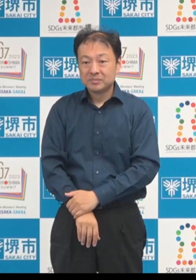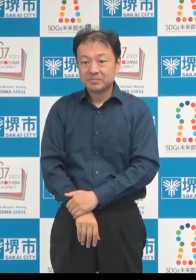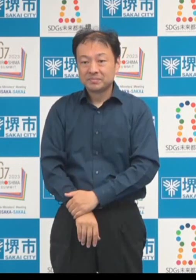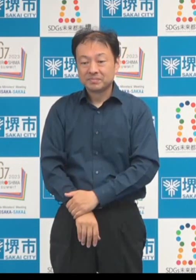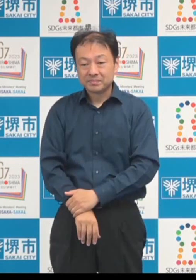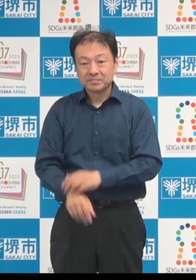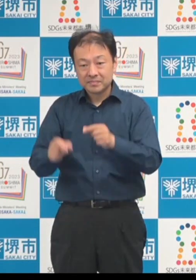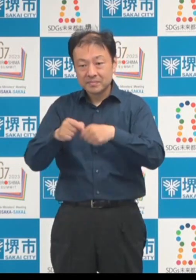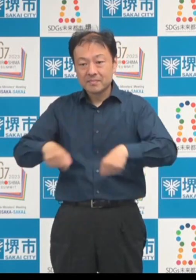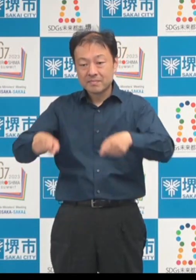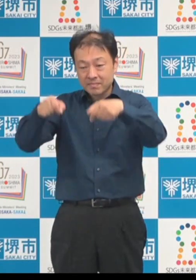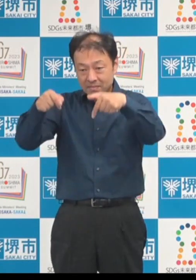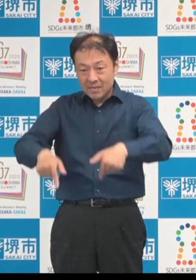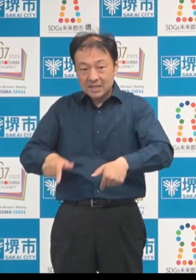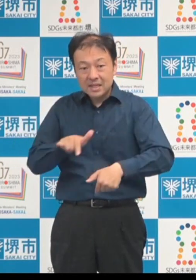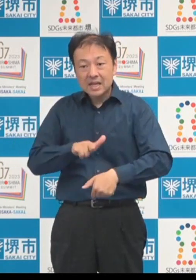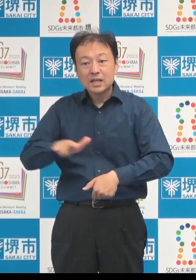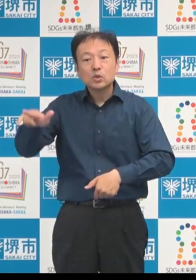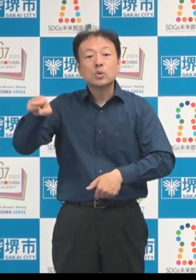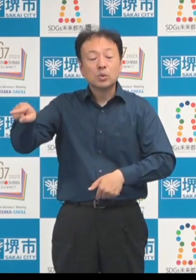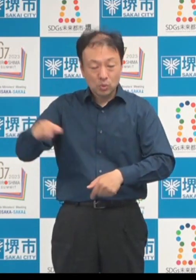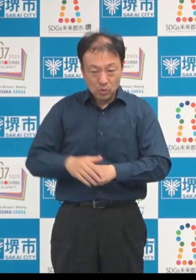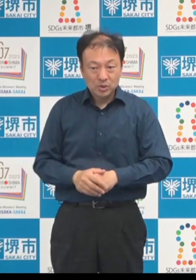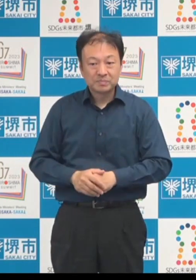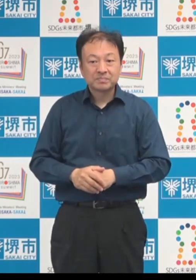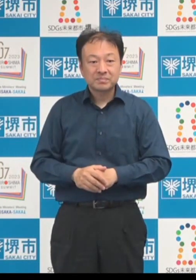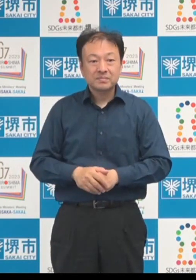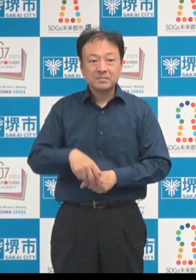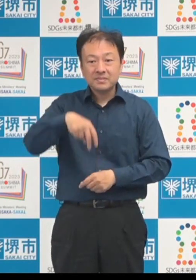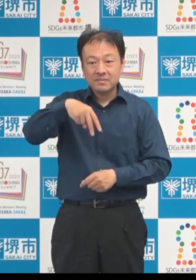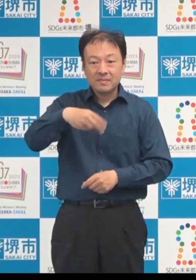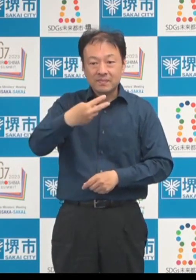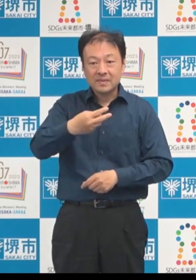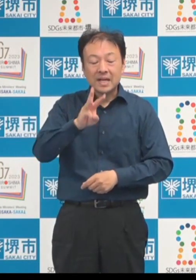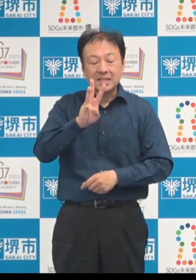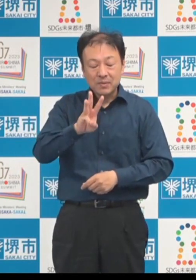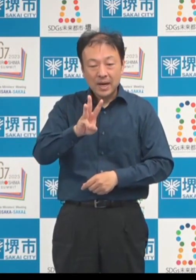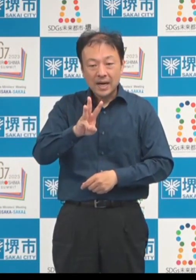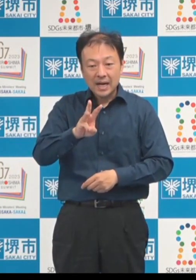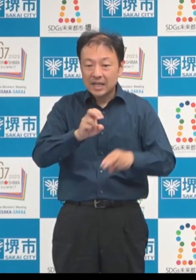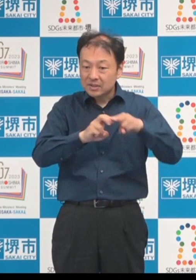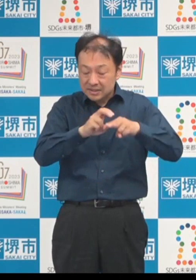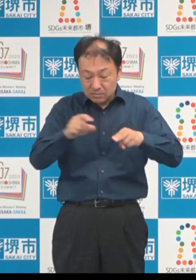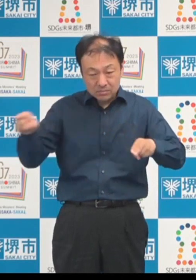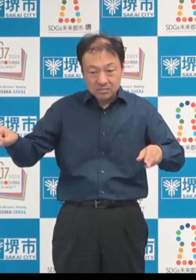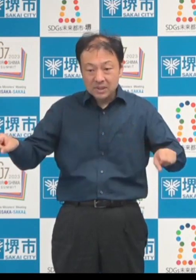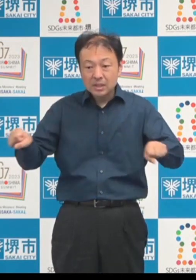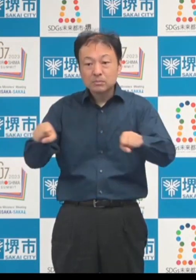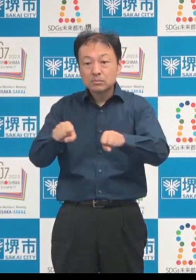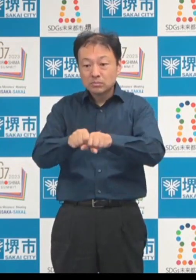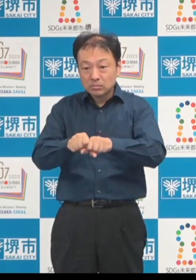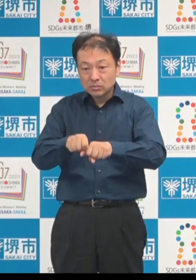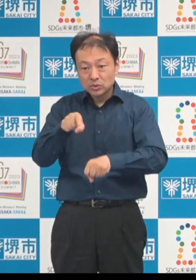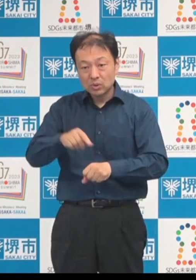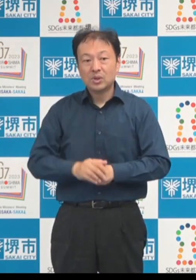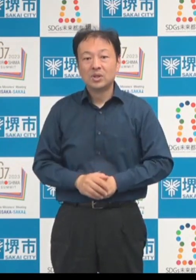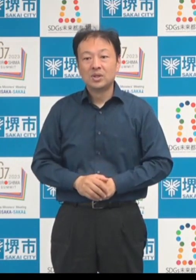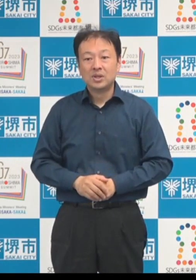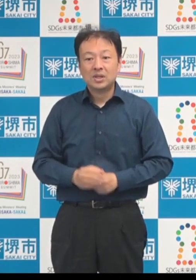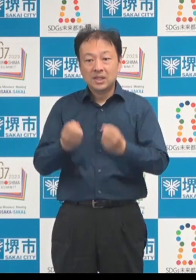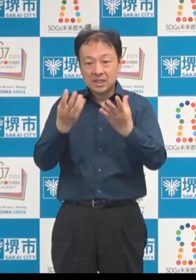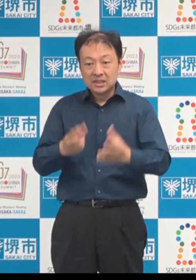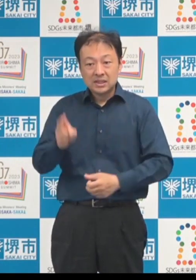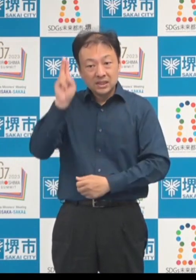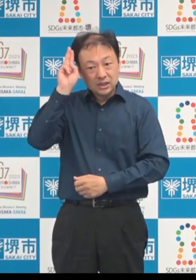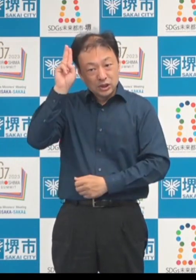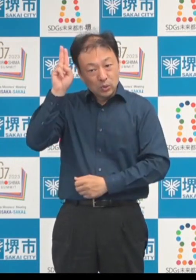と何は推薦でしたっけ、あれがつながって新大阪から直結されると。その時に新大阪関空間のノンスト